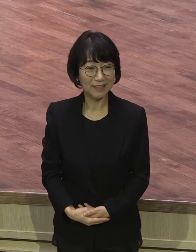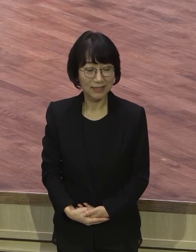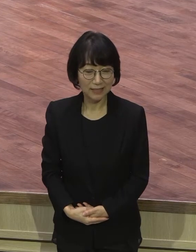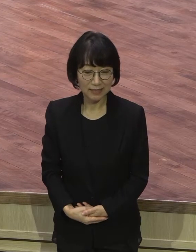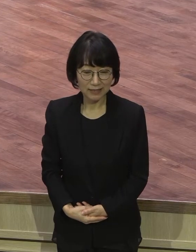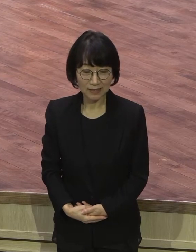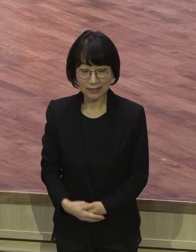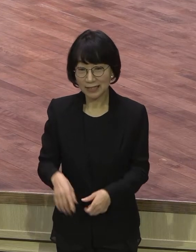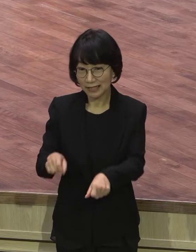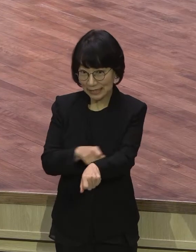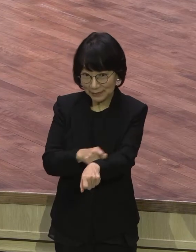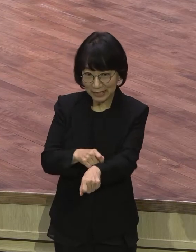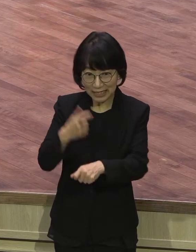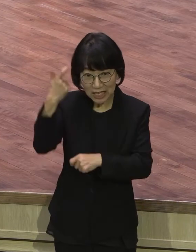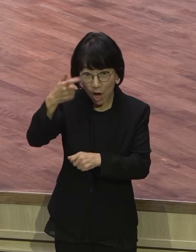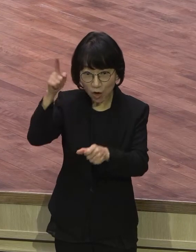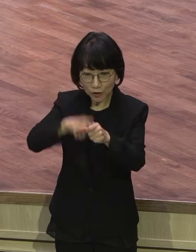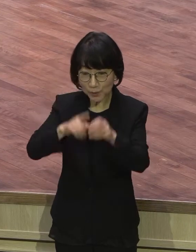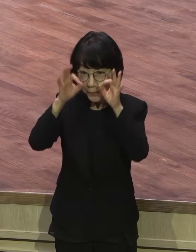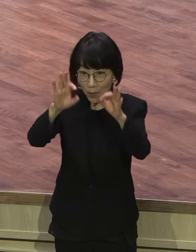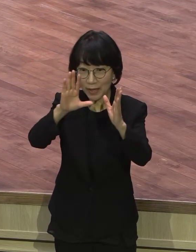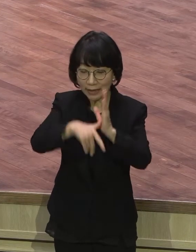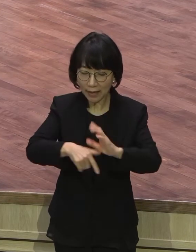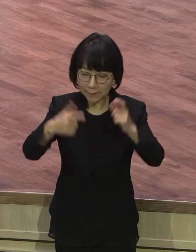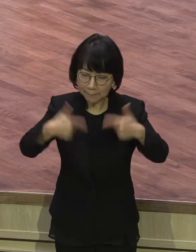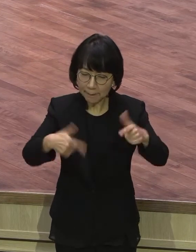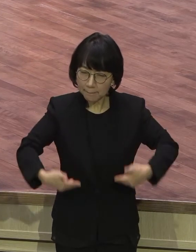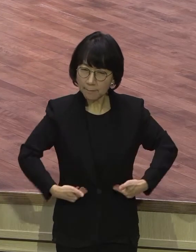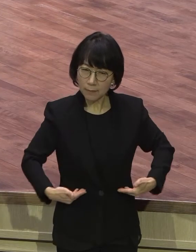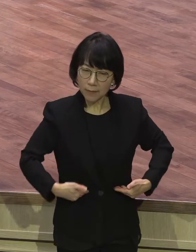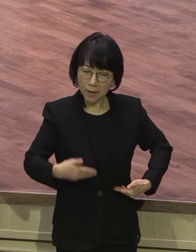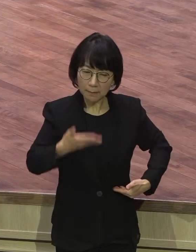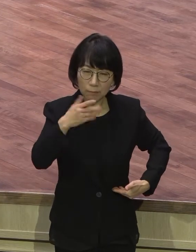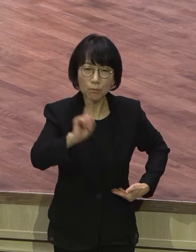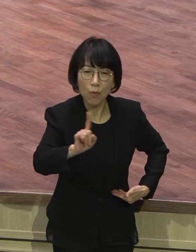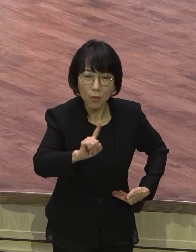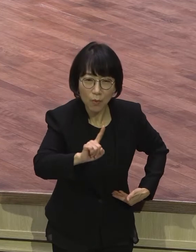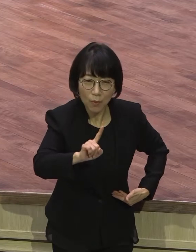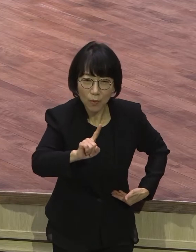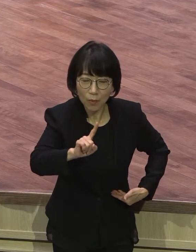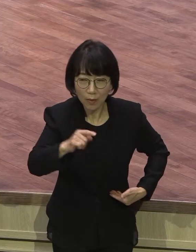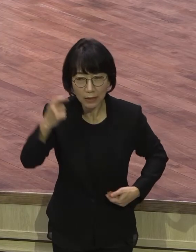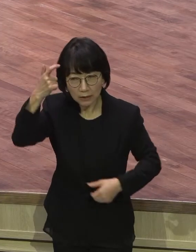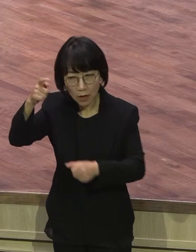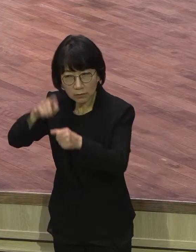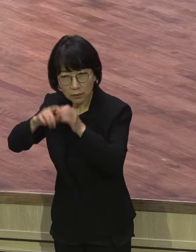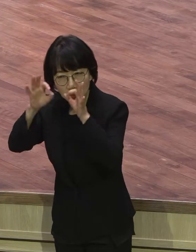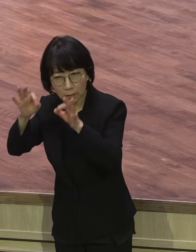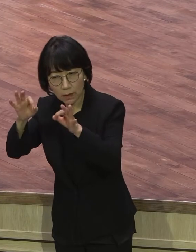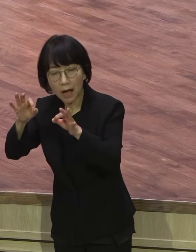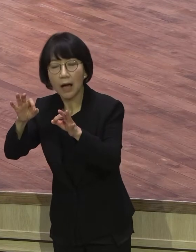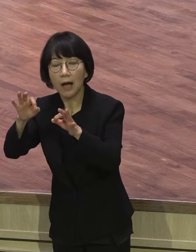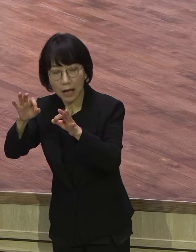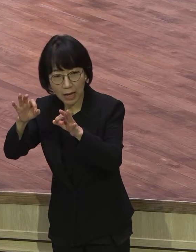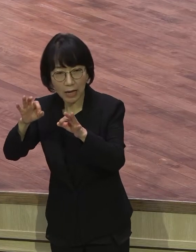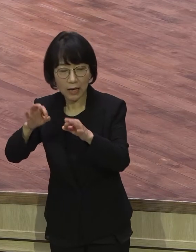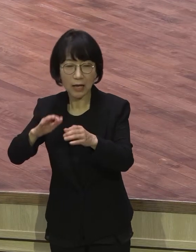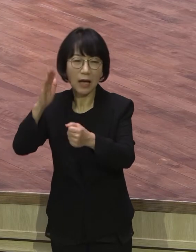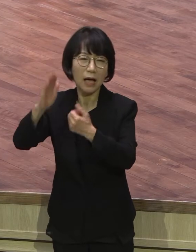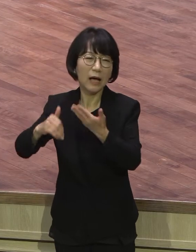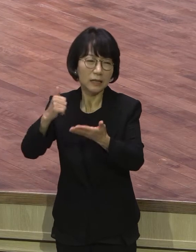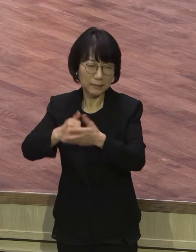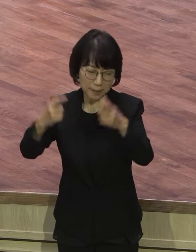특별히 영적으로 볼 때 일용할 양식을 구하라는 말 속에는요, 날마다 기도하게 만드시는 하나님의